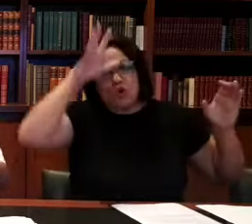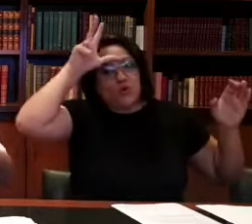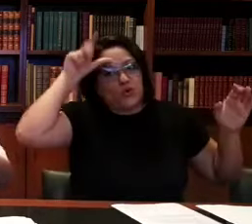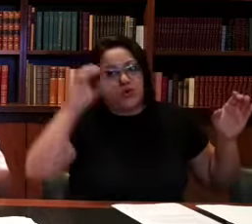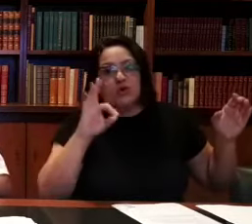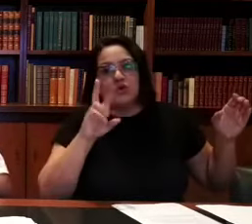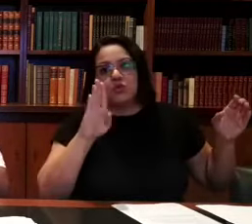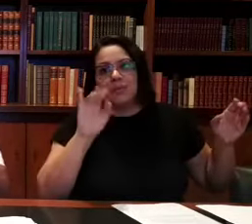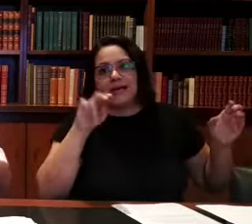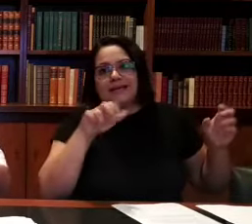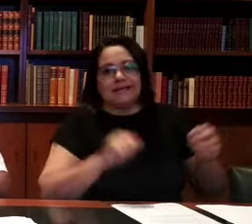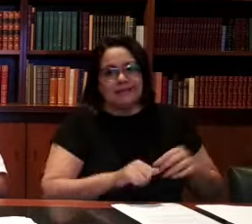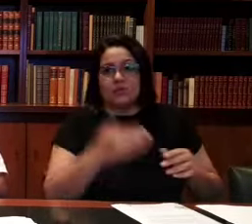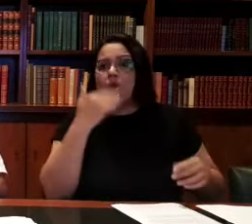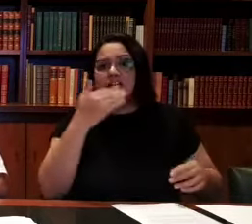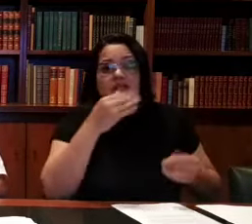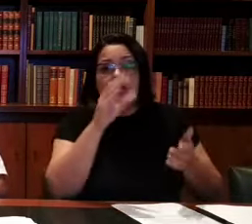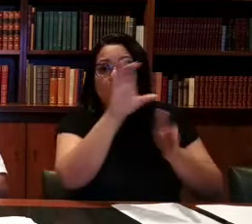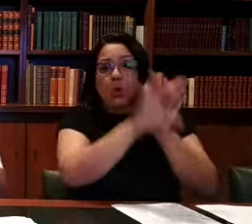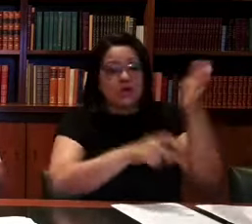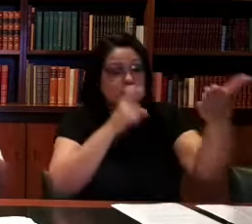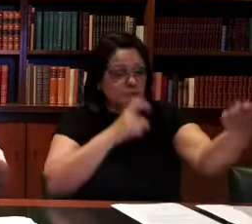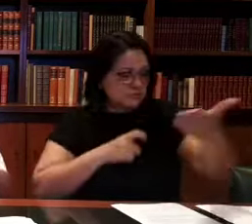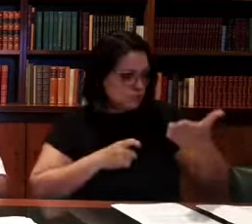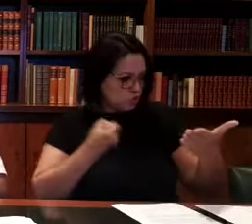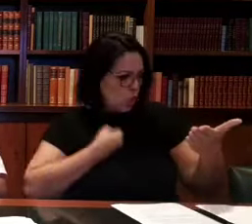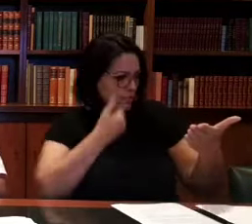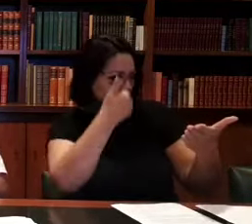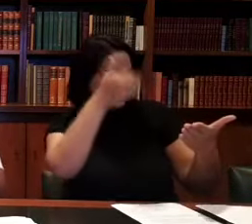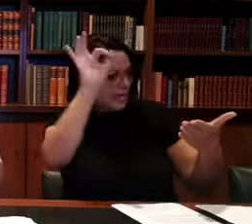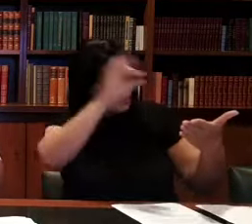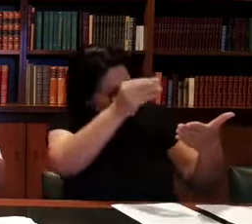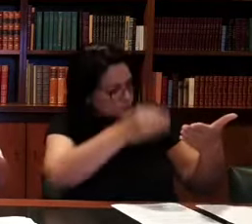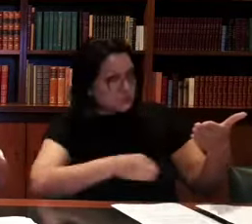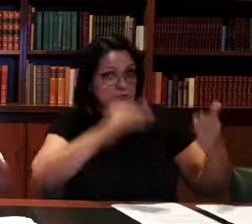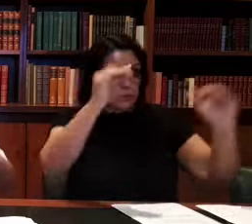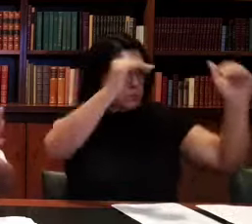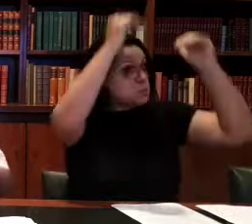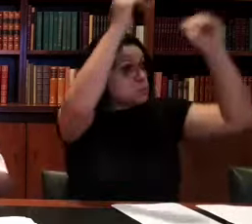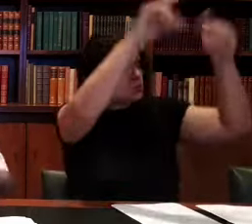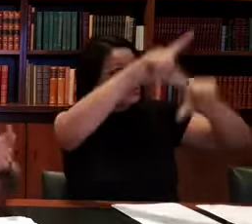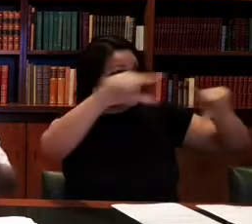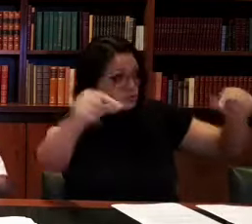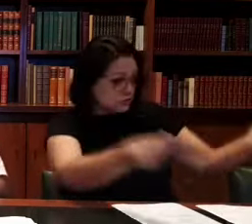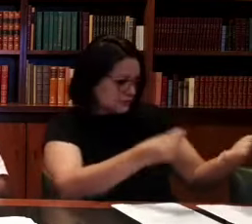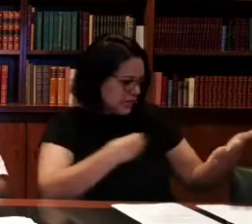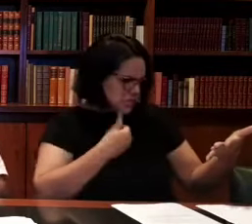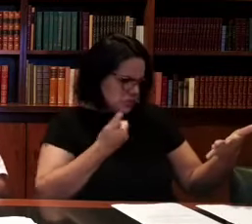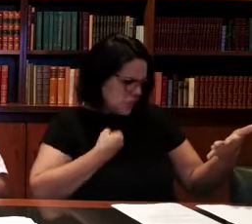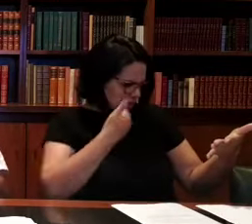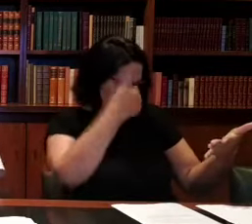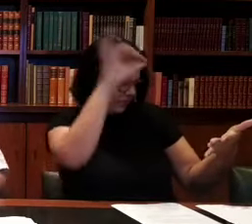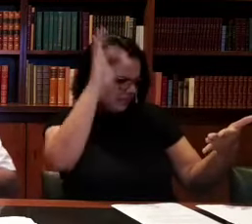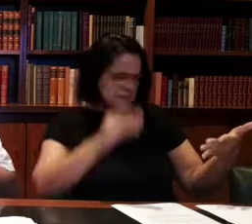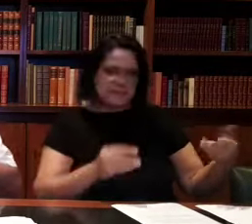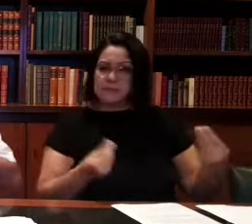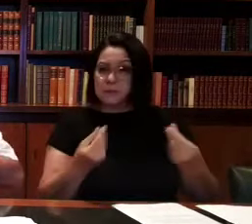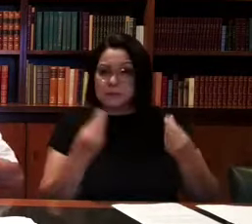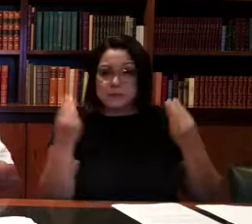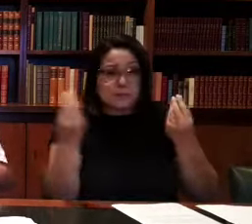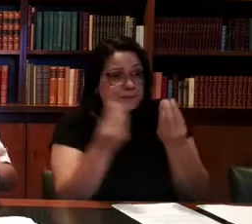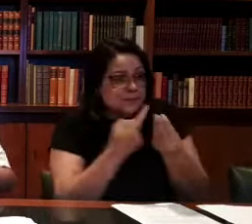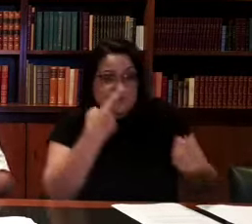maravilhoso 10 10 o currículo é indicado em pouca autoridade o atualizar 10 mas você